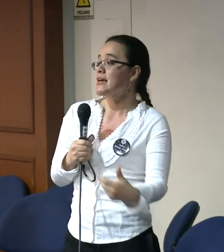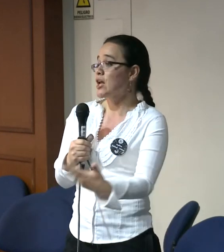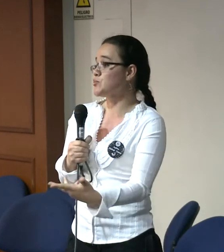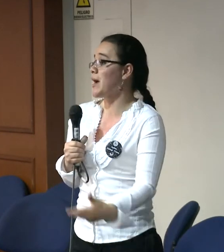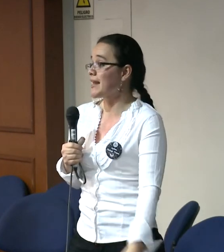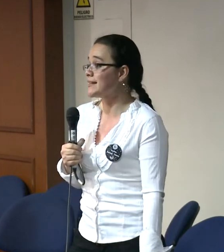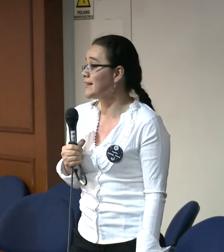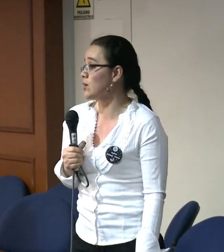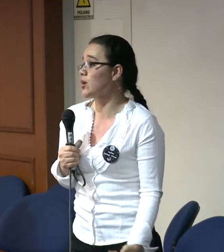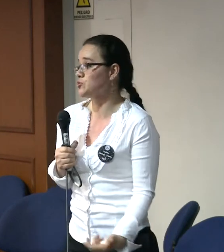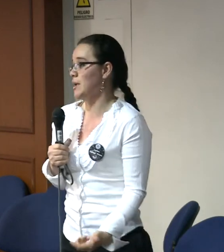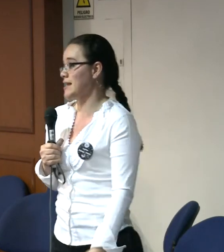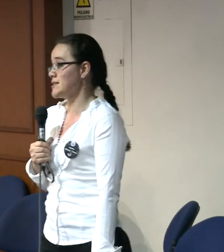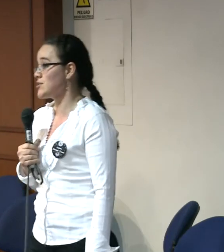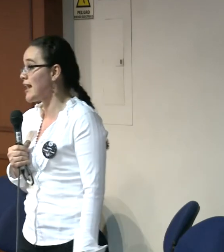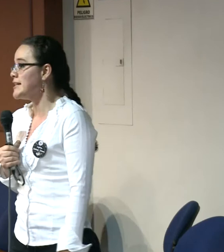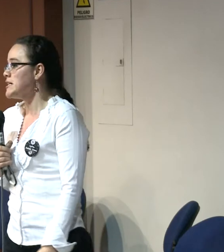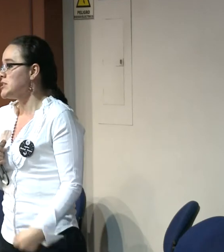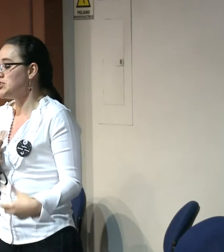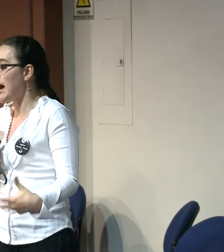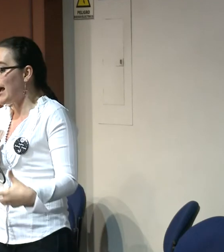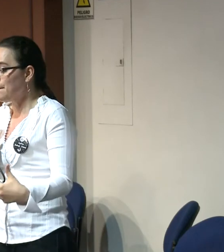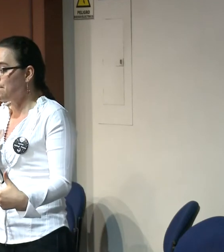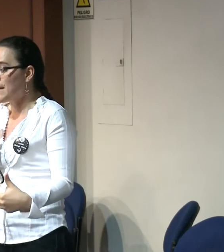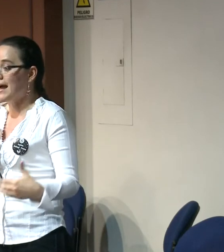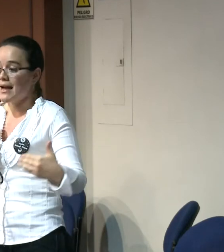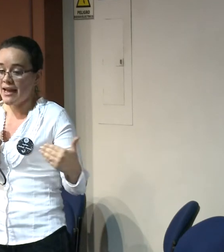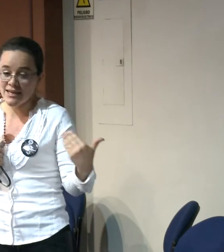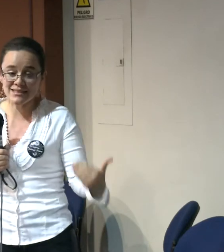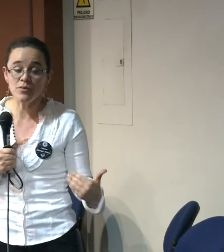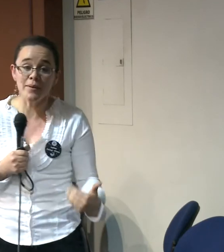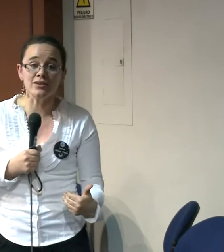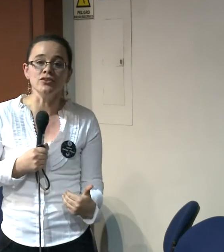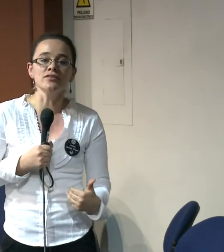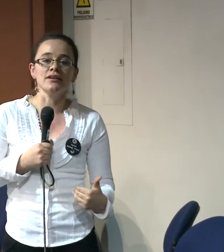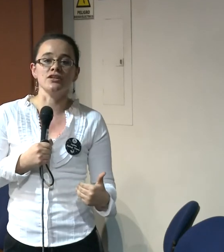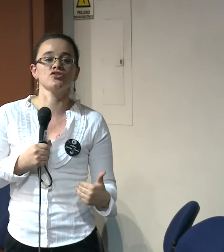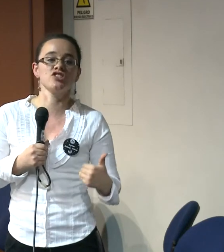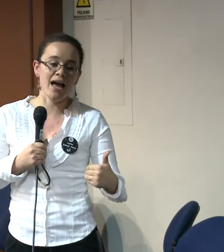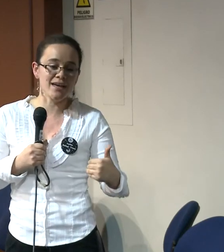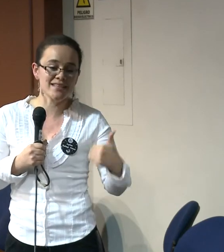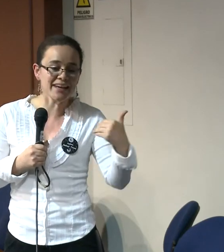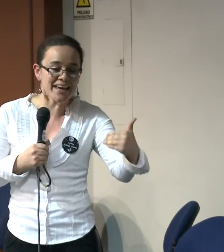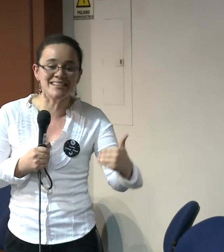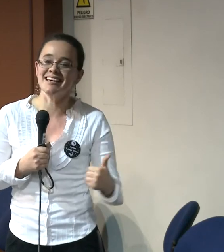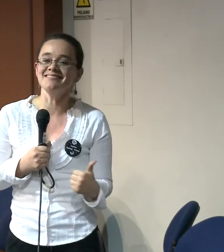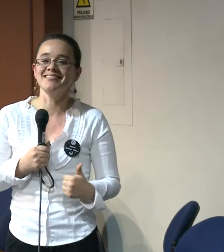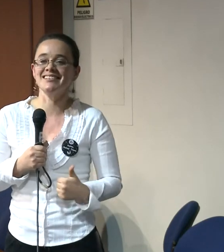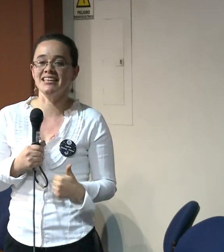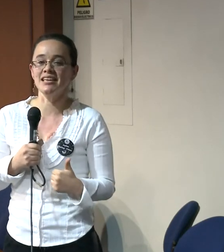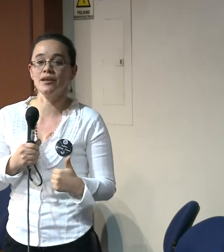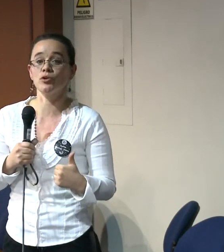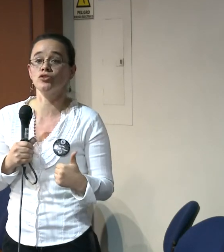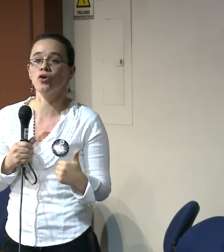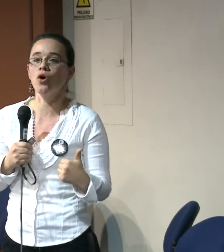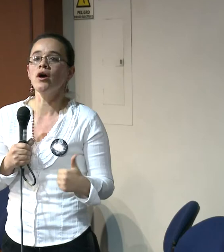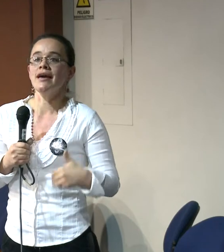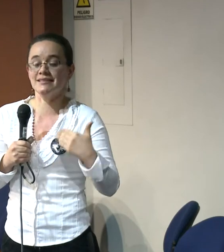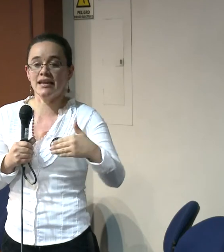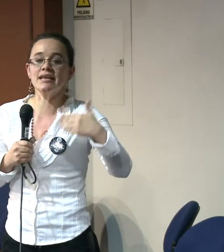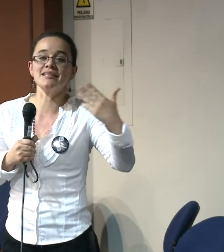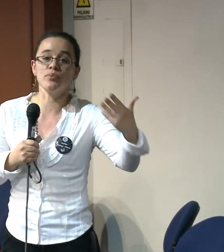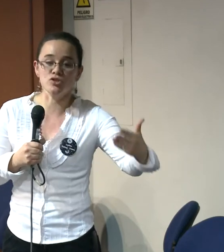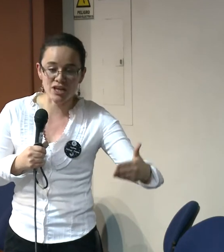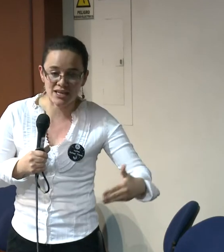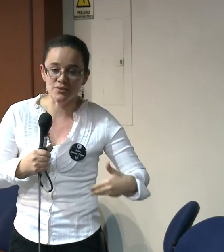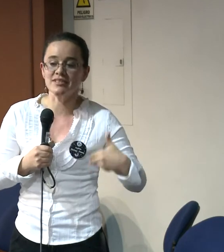Personas atender o que los puedan asesorar. Ya en este momento ellos ya se arriesgan, ¿sí? De pronto